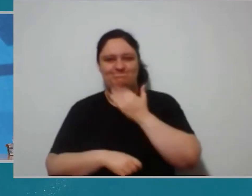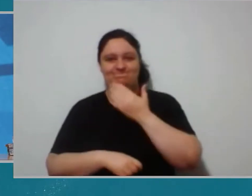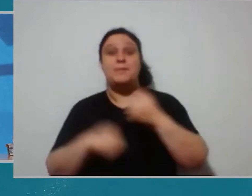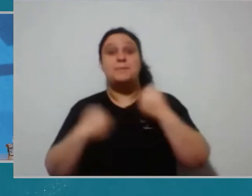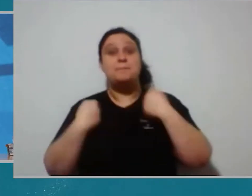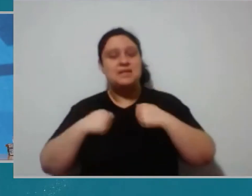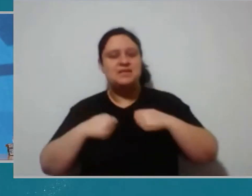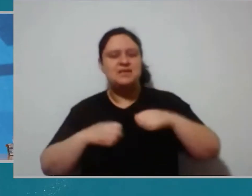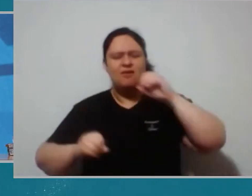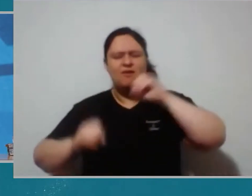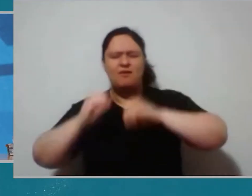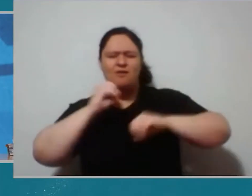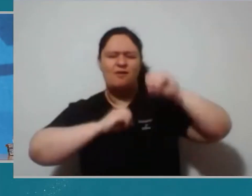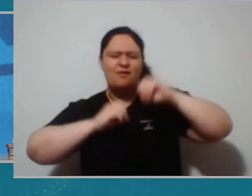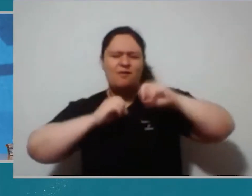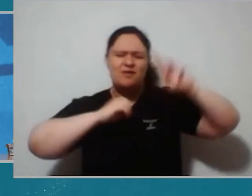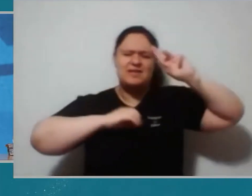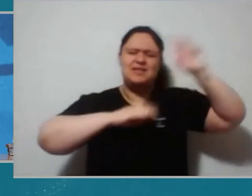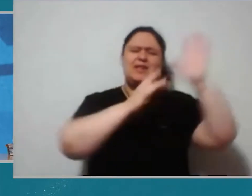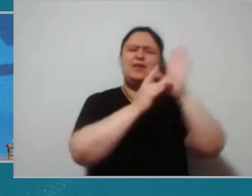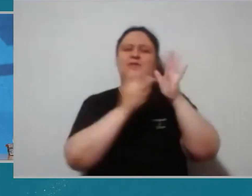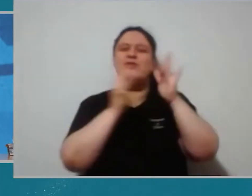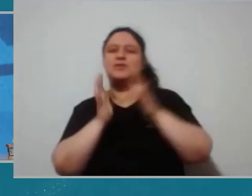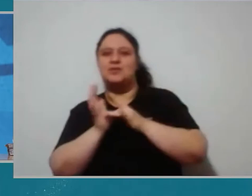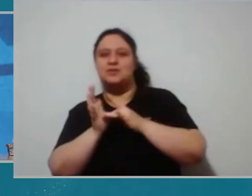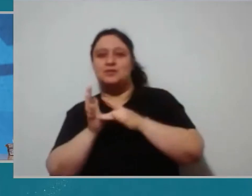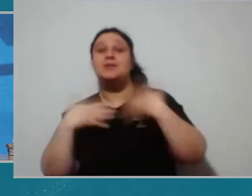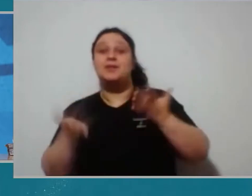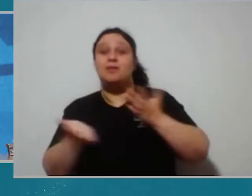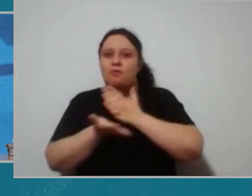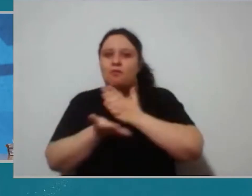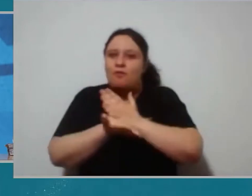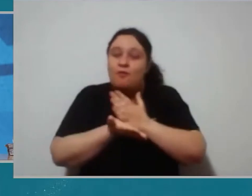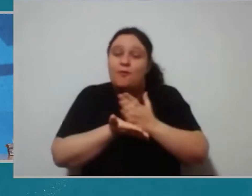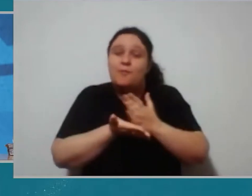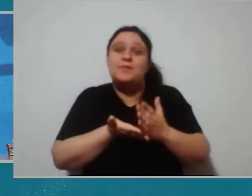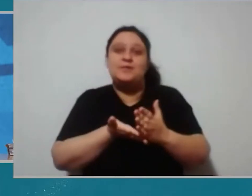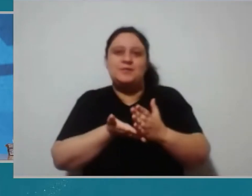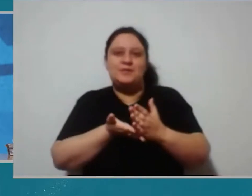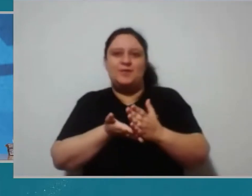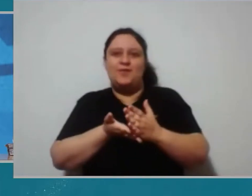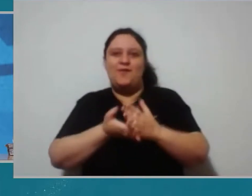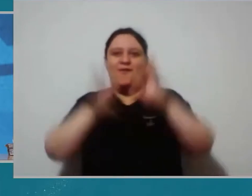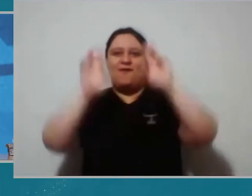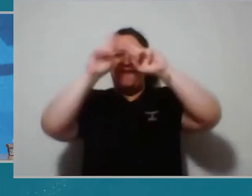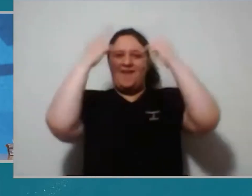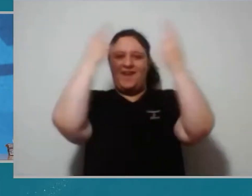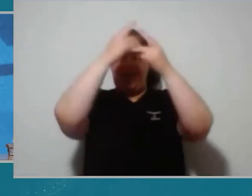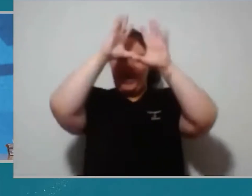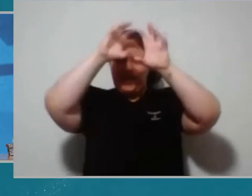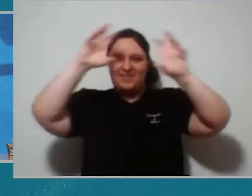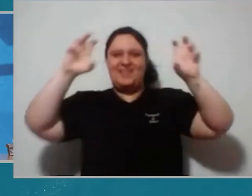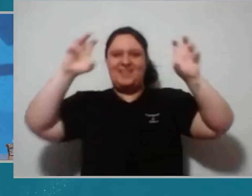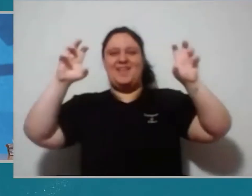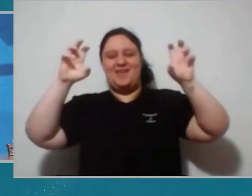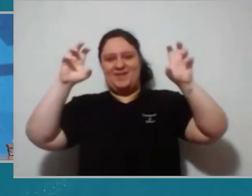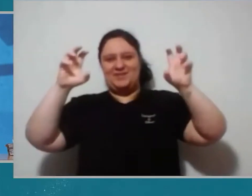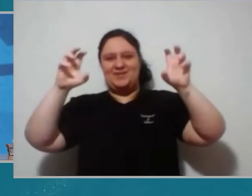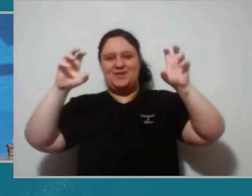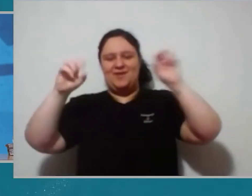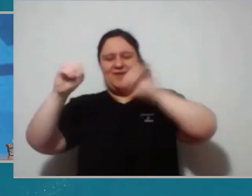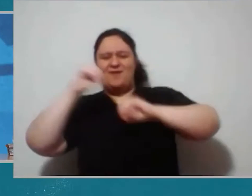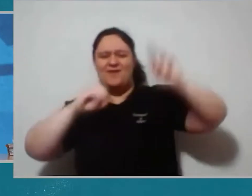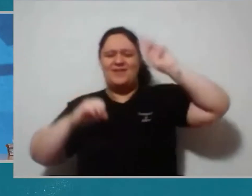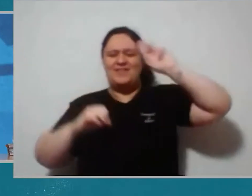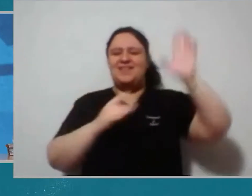Senhor. Aí começou o reino dos céus. Senhor Jesus.